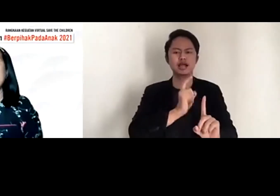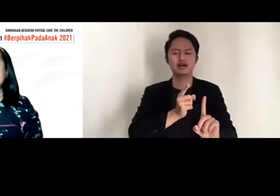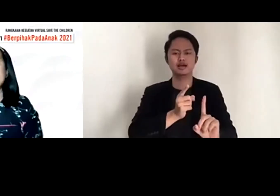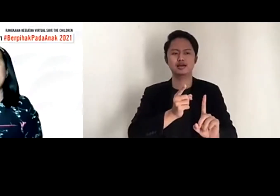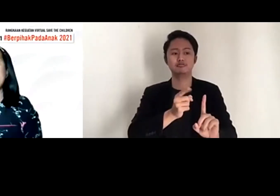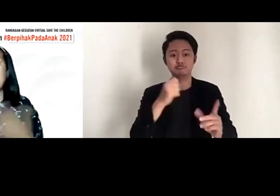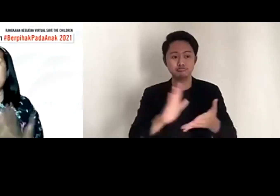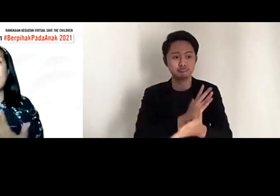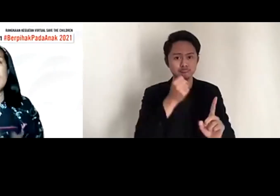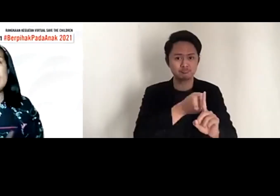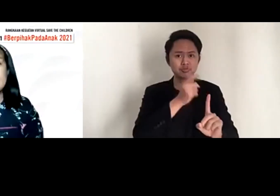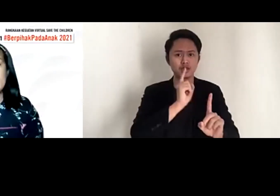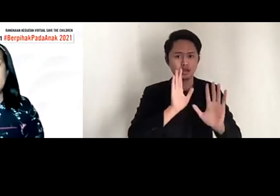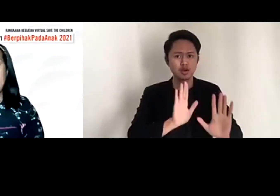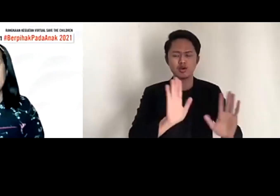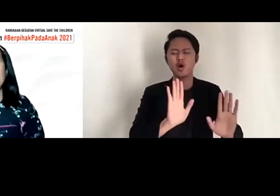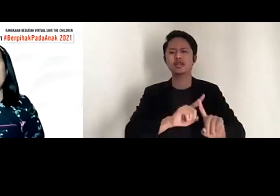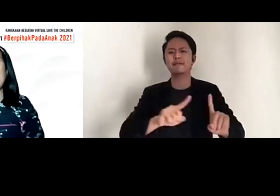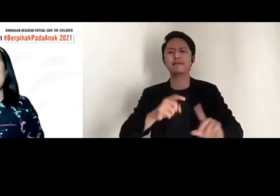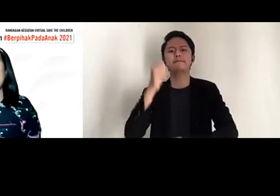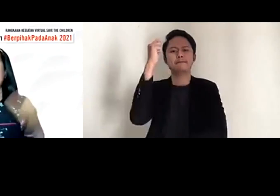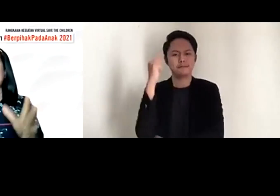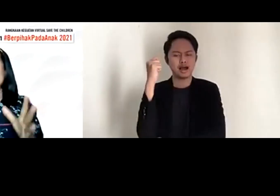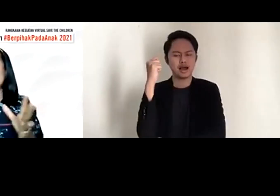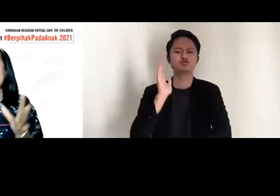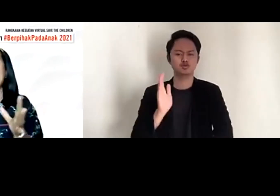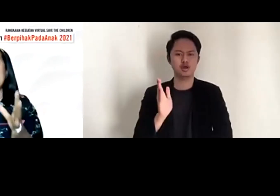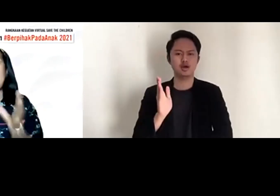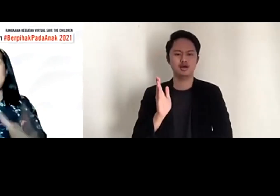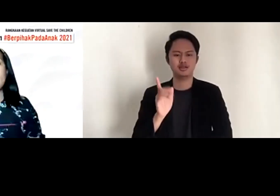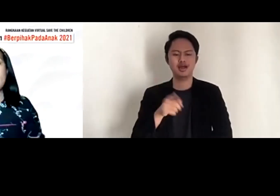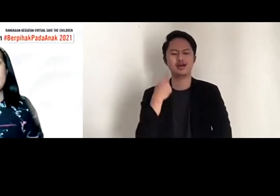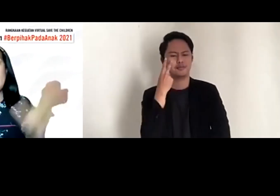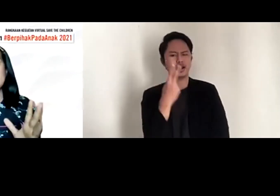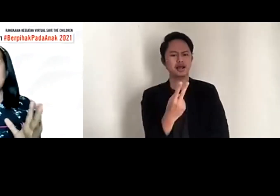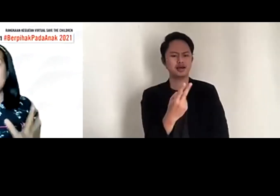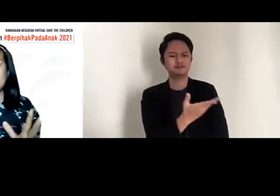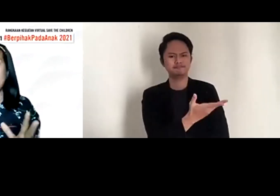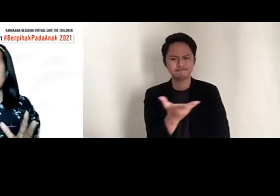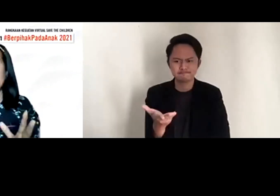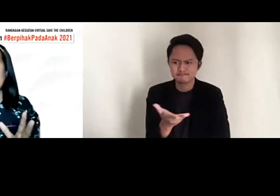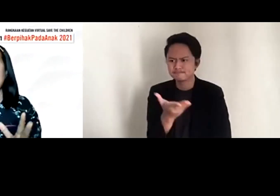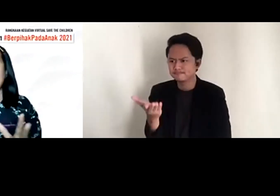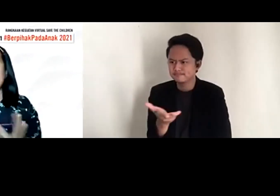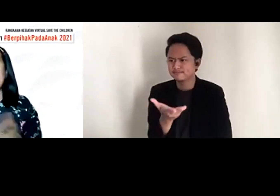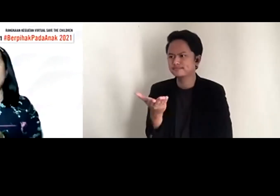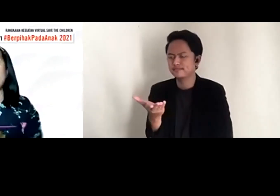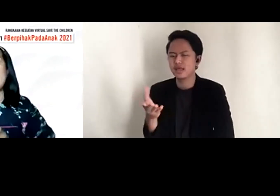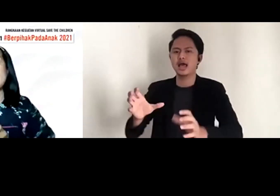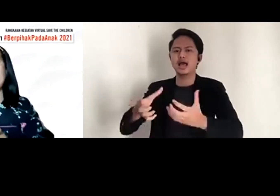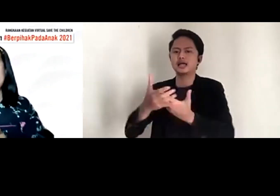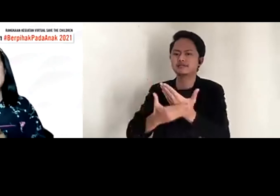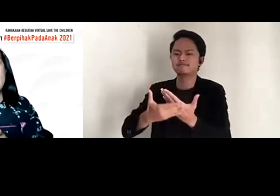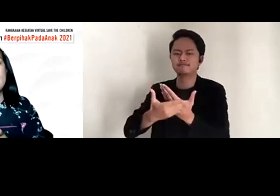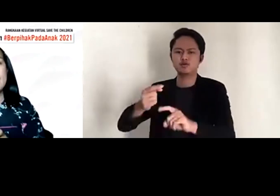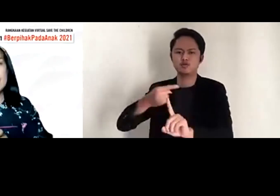telah menjadi pelaku kekerasan terhadap anak. Itu yang kami adopsi, kami bentuk kelas pengasuhan positif, dan itu